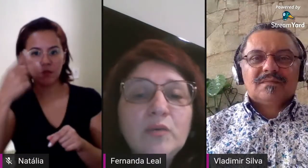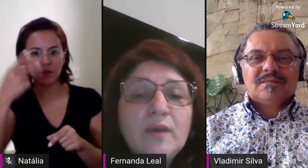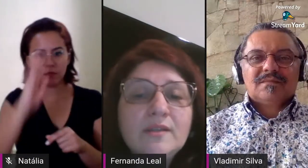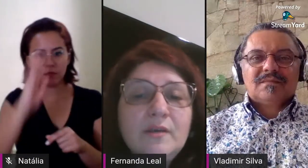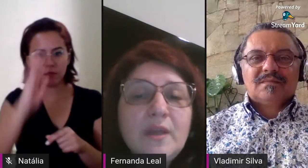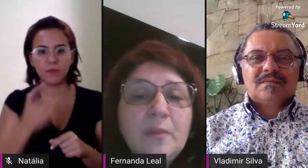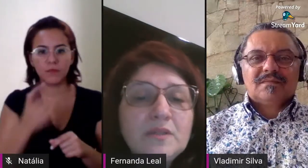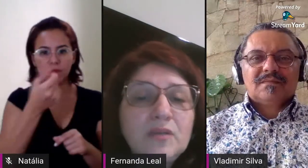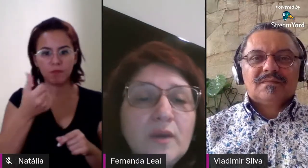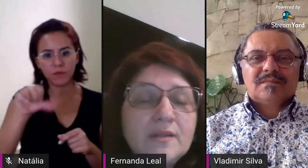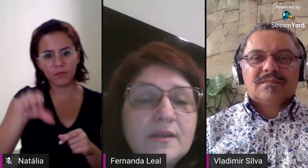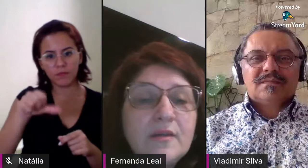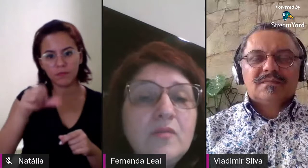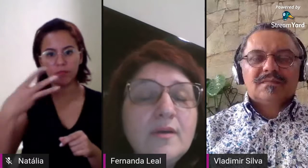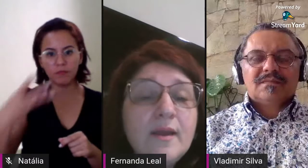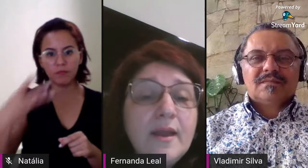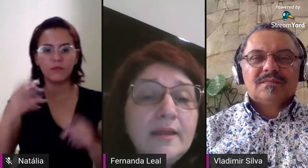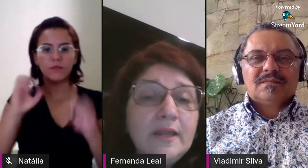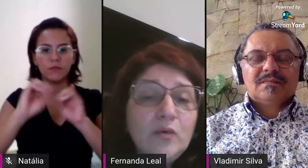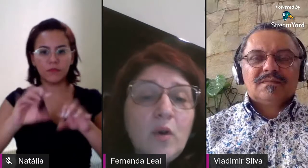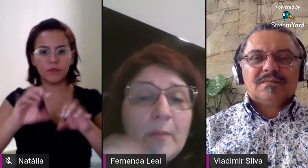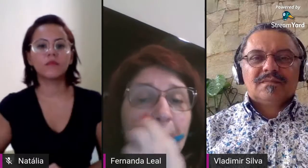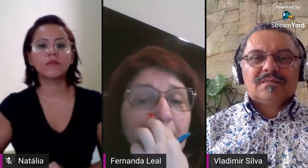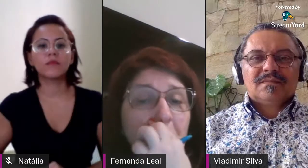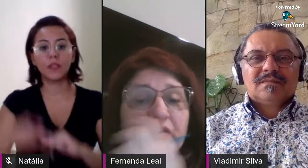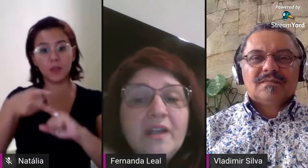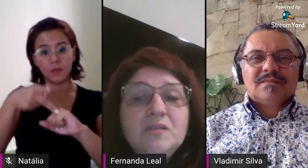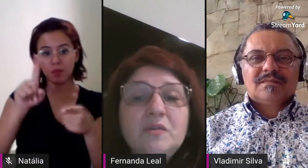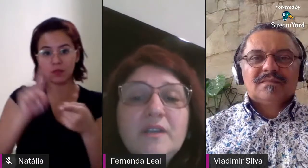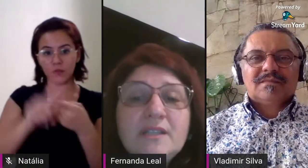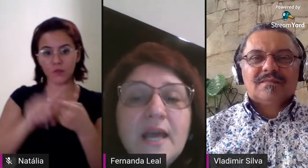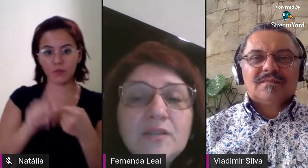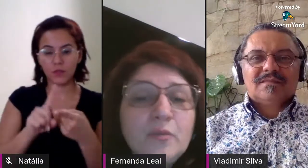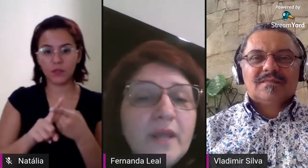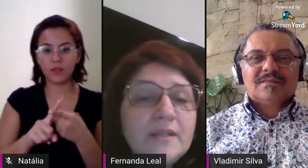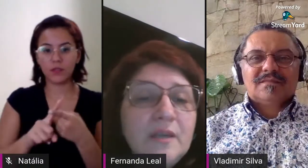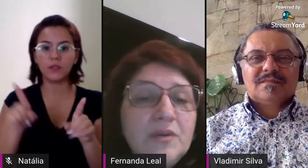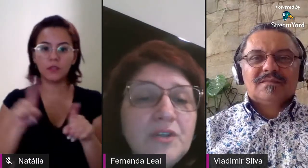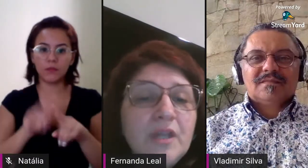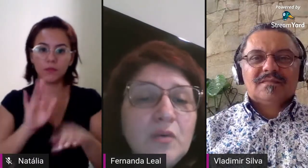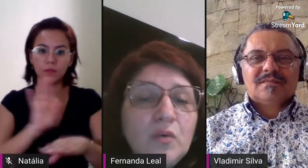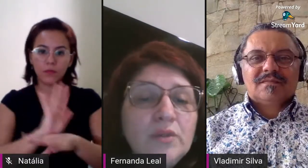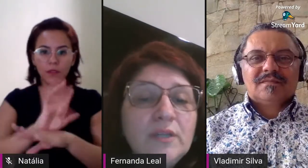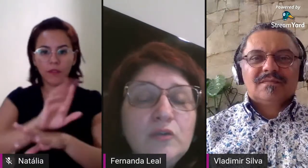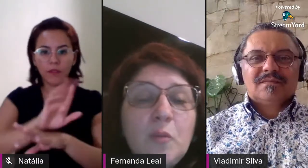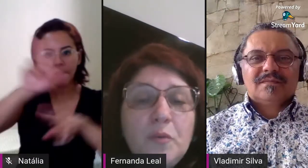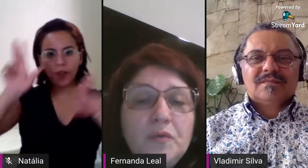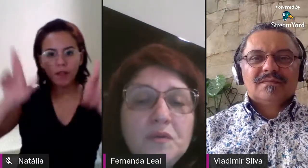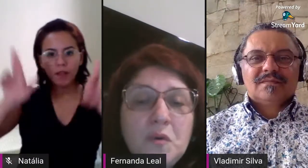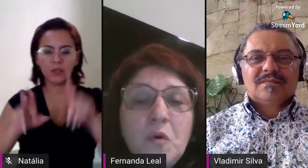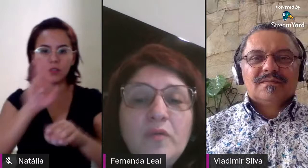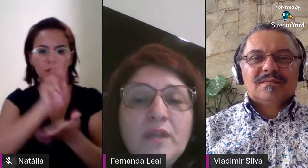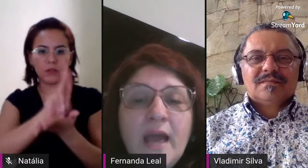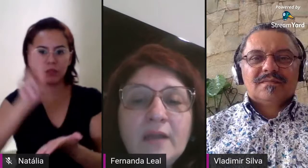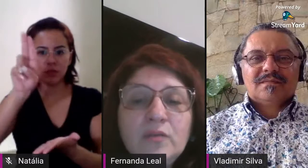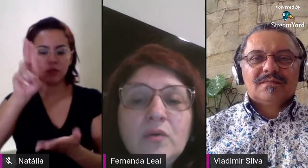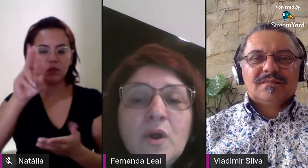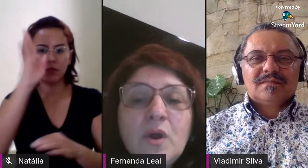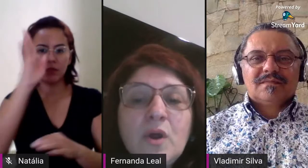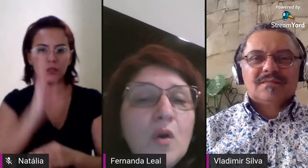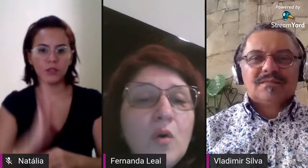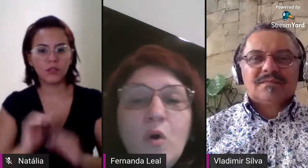da graduação e da pós-graduação, tendo colaborado com várias universidades no Brasil e exterior, tanto como professor